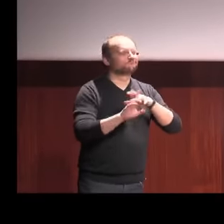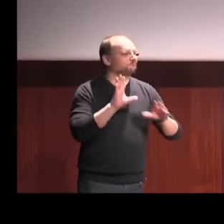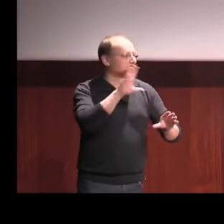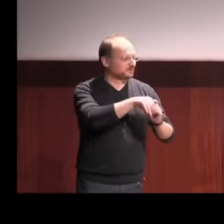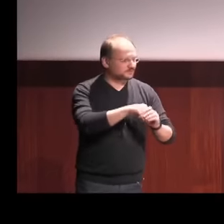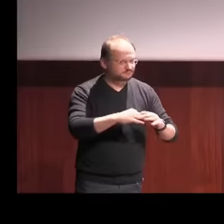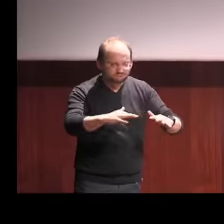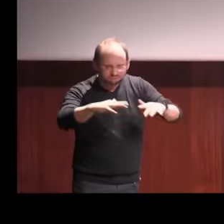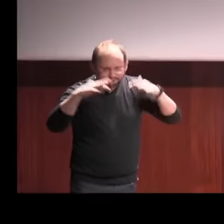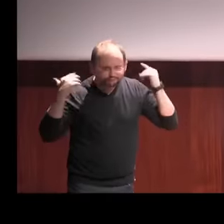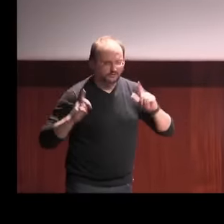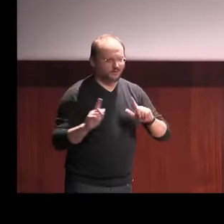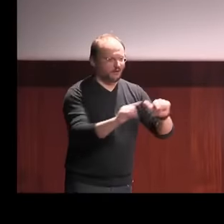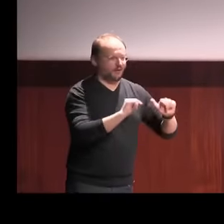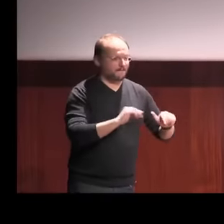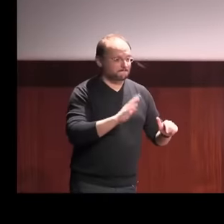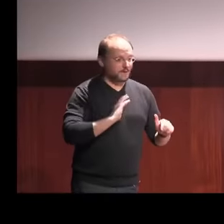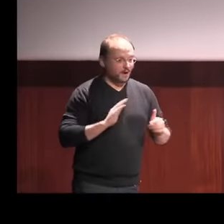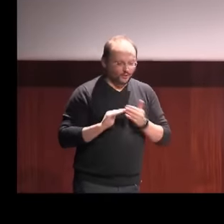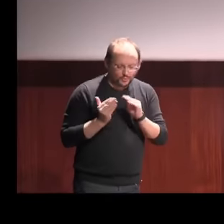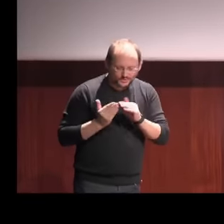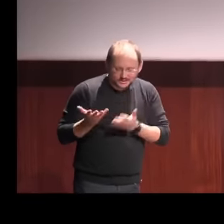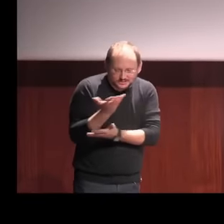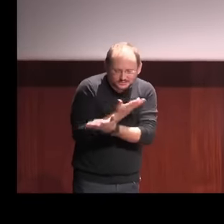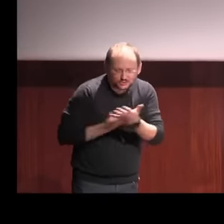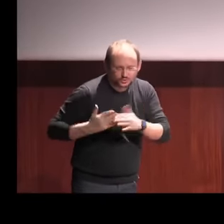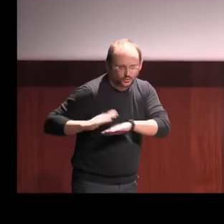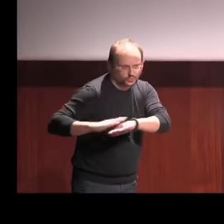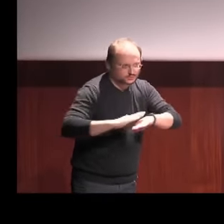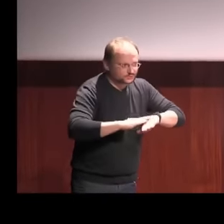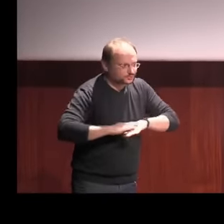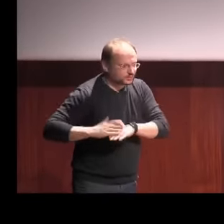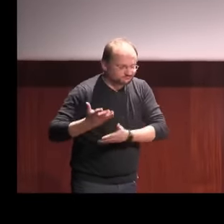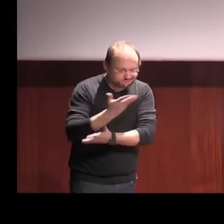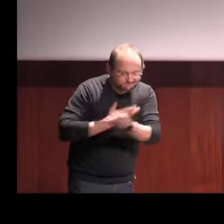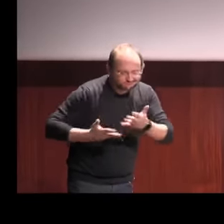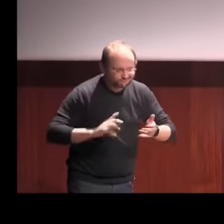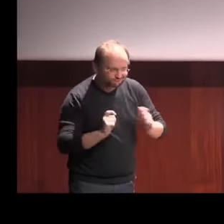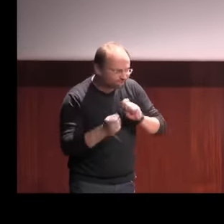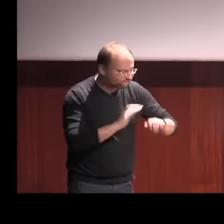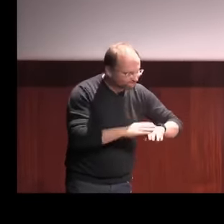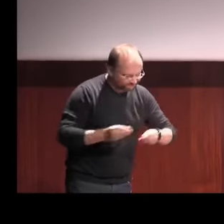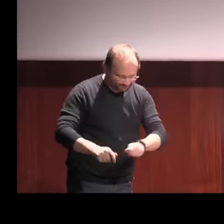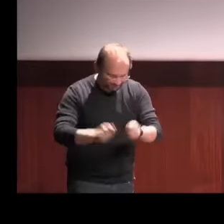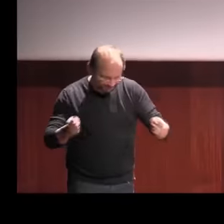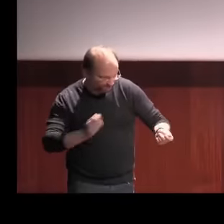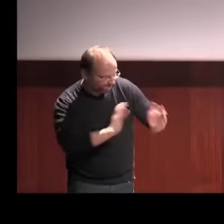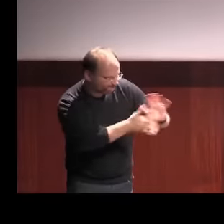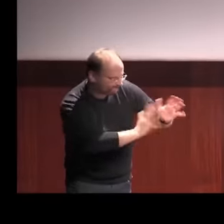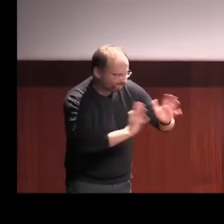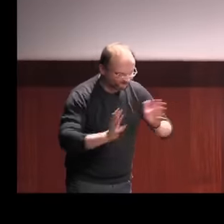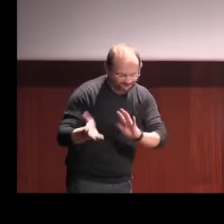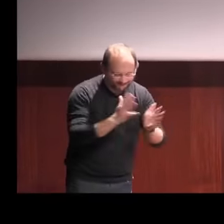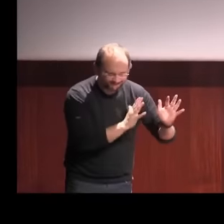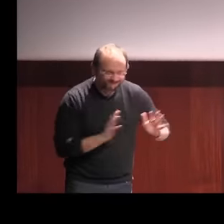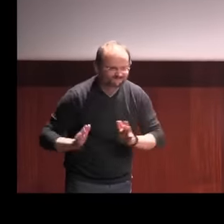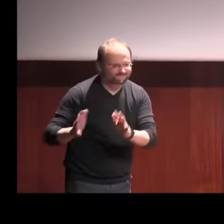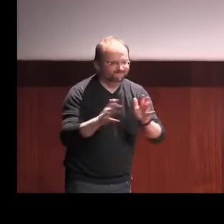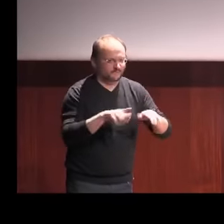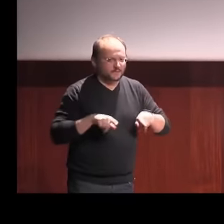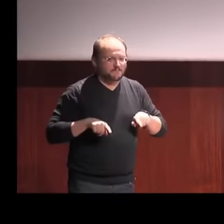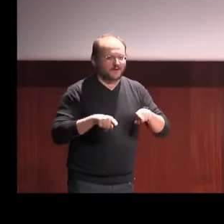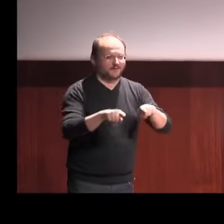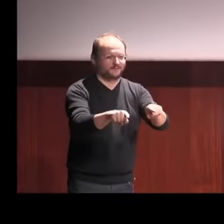c'est que la langue des signes, dans ce qu'il dit, est un moyen de socialisation des sourds, de